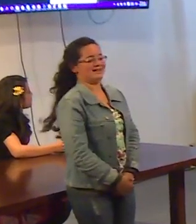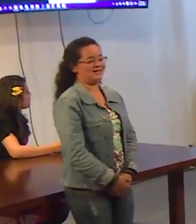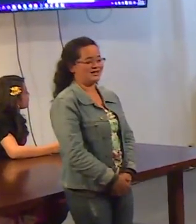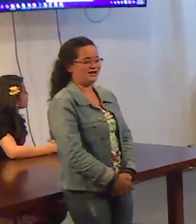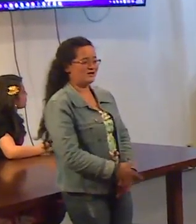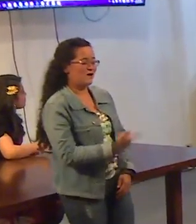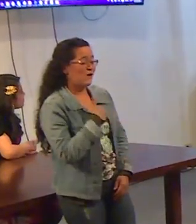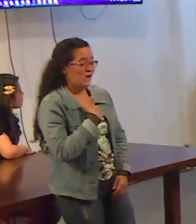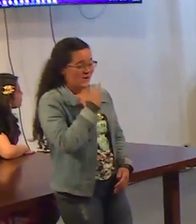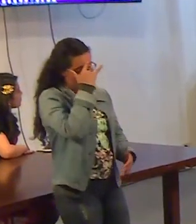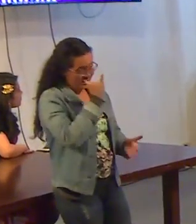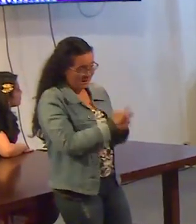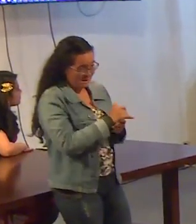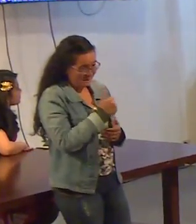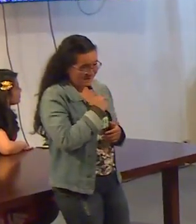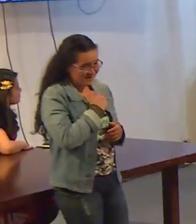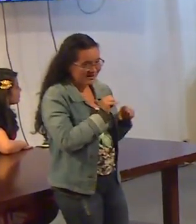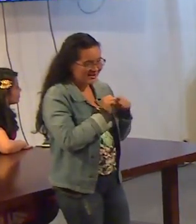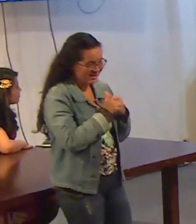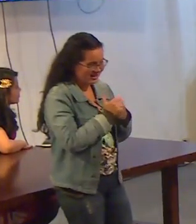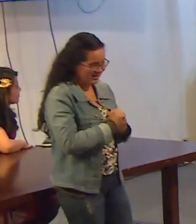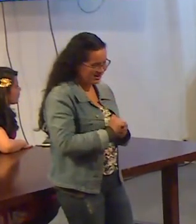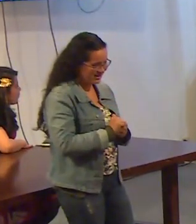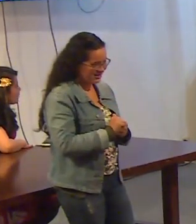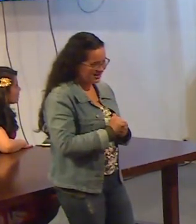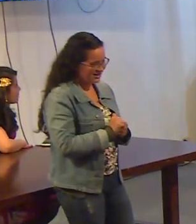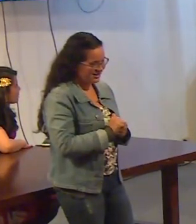creo que mi corazón